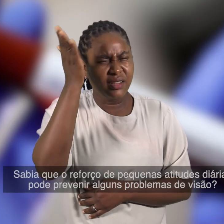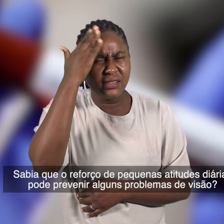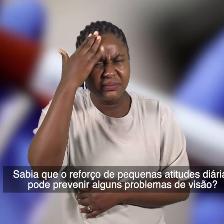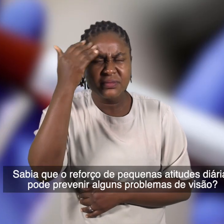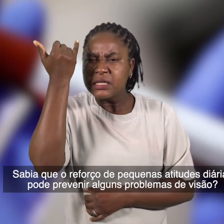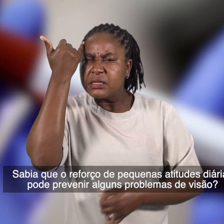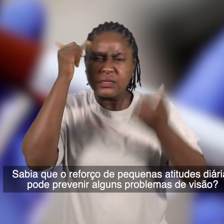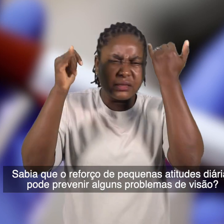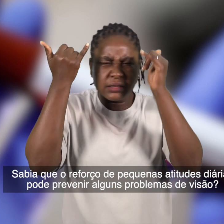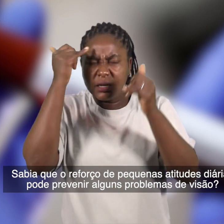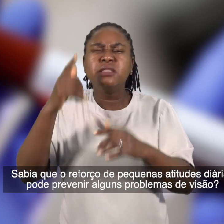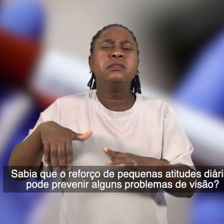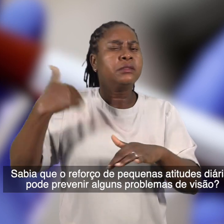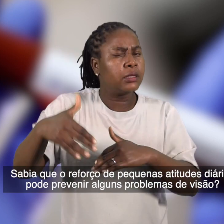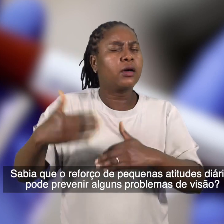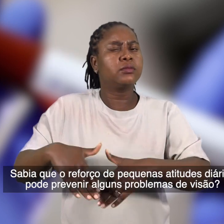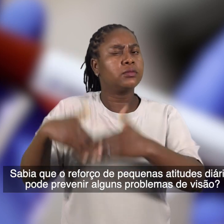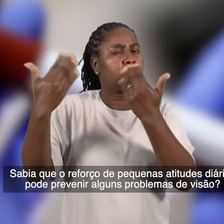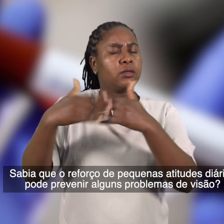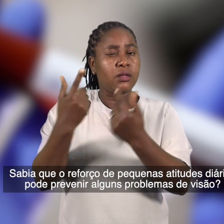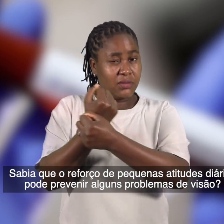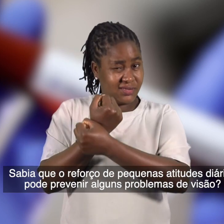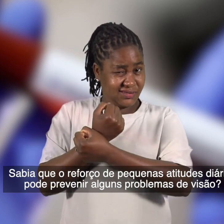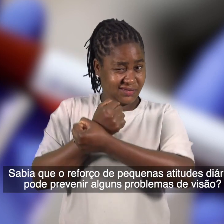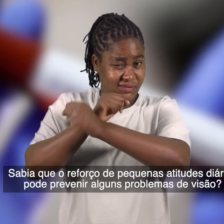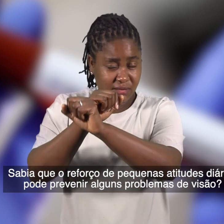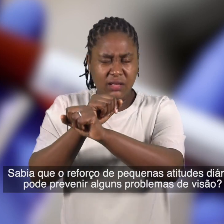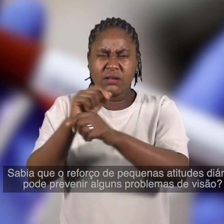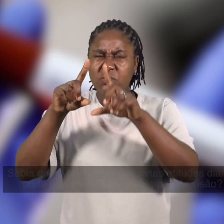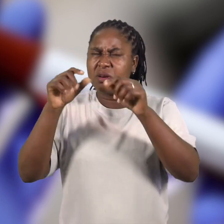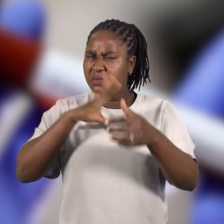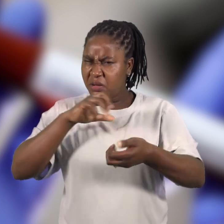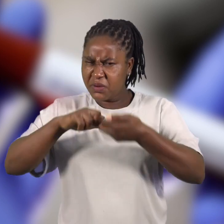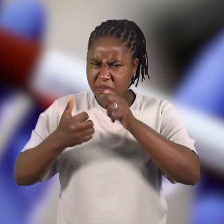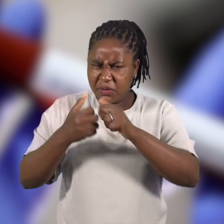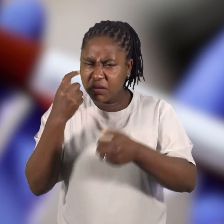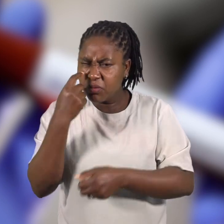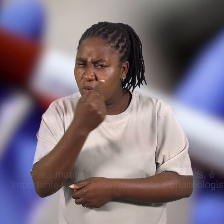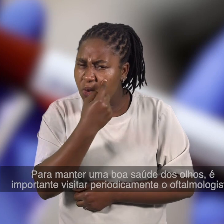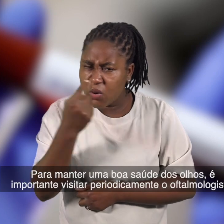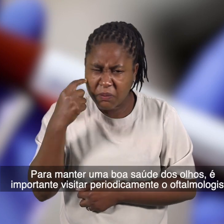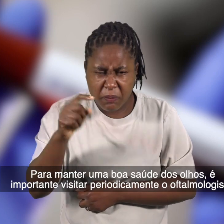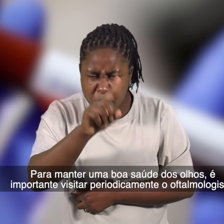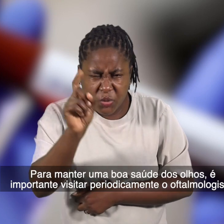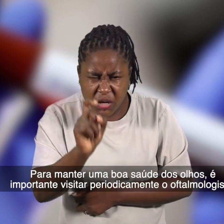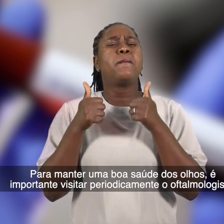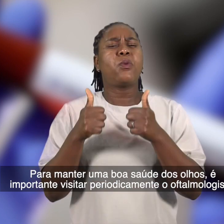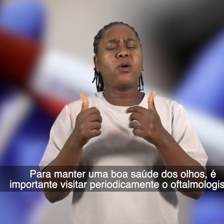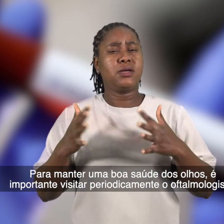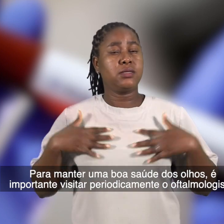Sabia que o reforço de pequenas atitudes diárias pode prevenir alguns problemas de visão? Para aumentar uma boa saúde